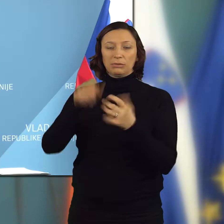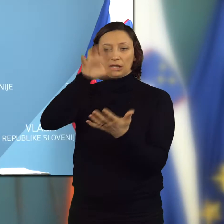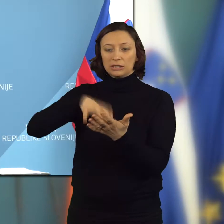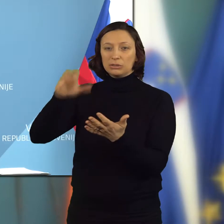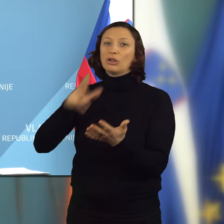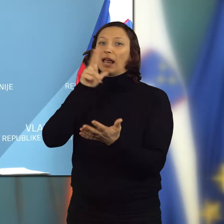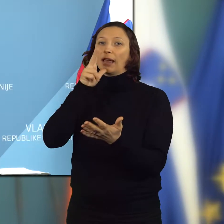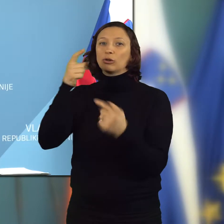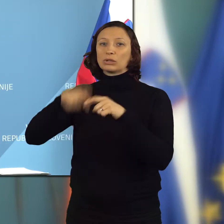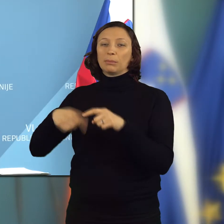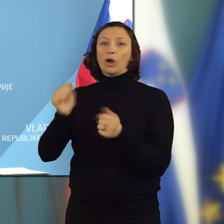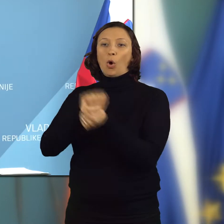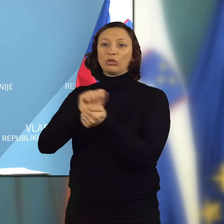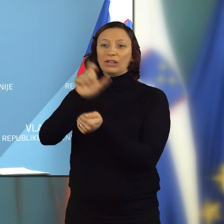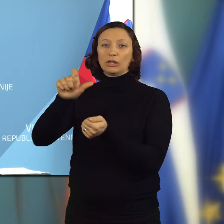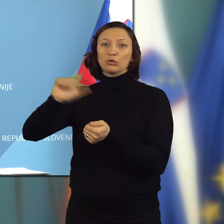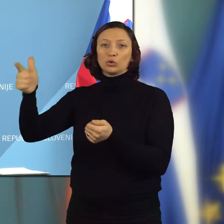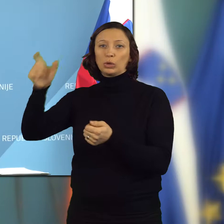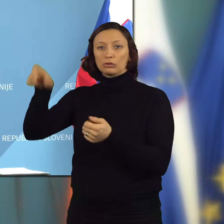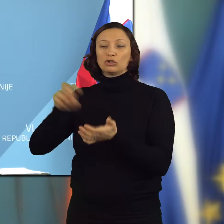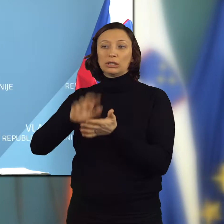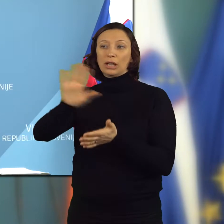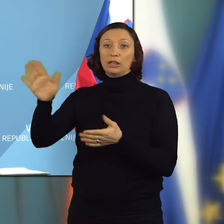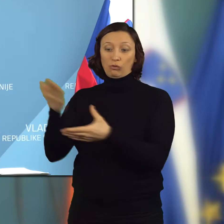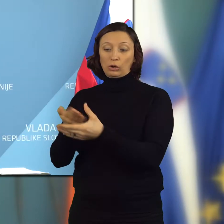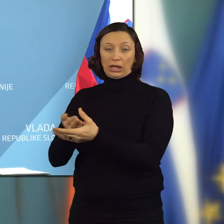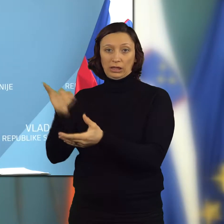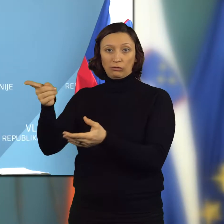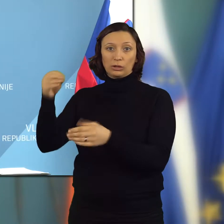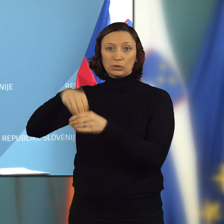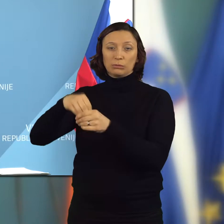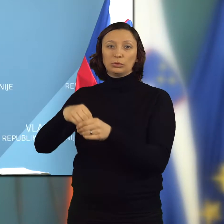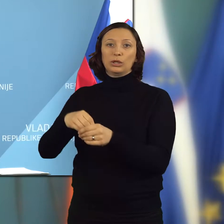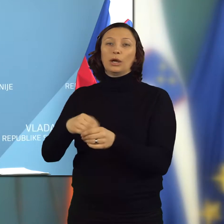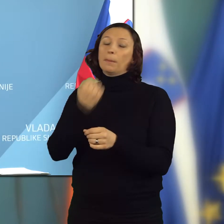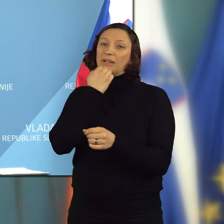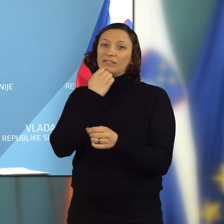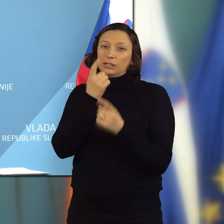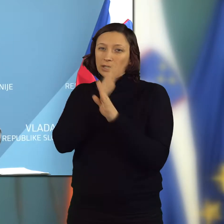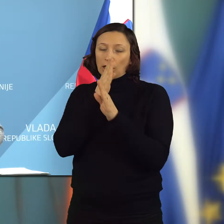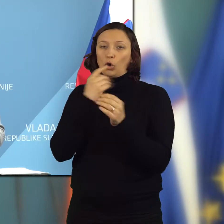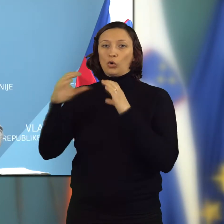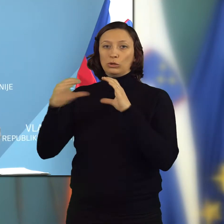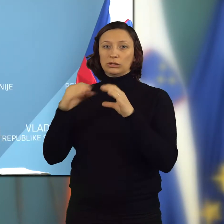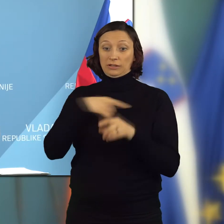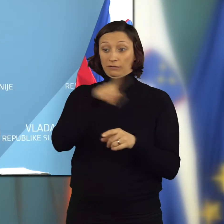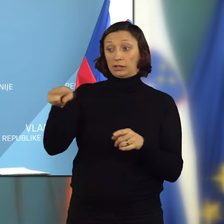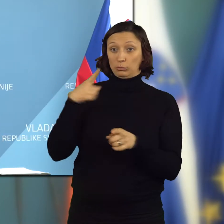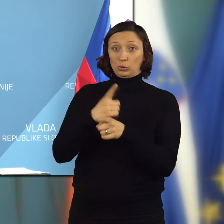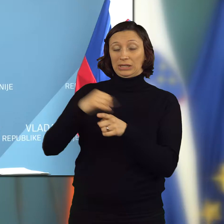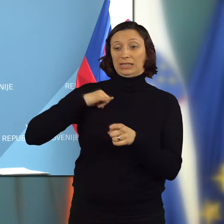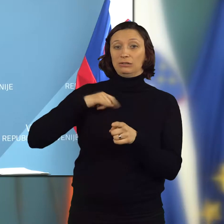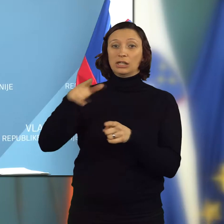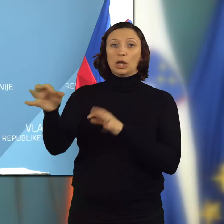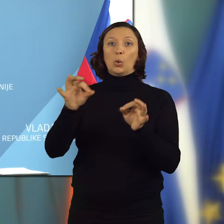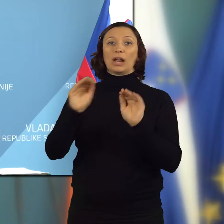spisov in elektronskih naprav odvetnikov in drugih oseb, če gre za njihovo gradivo, ki vsebuje privilegirano komunikacijo. Vas bo zanimalo tudi to,